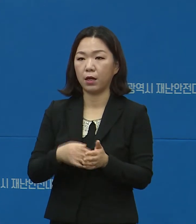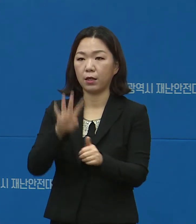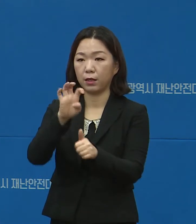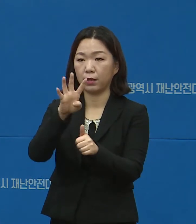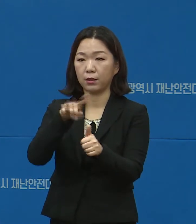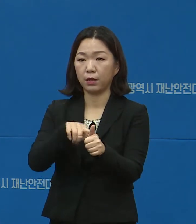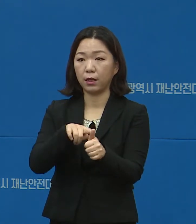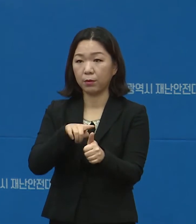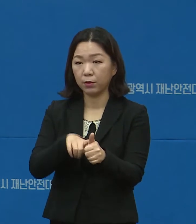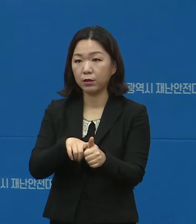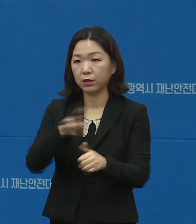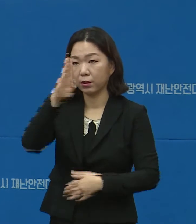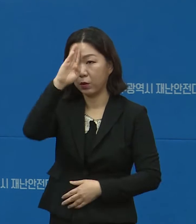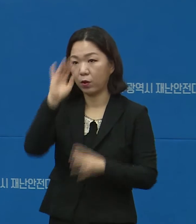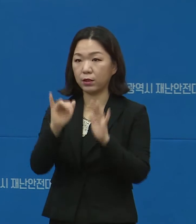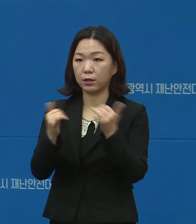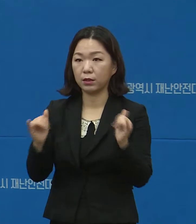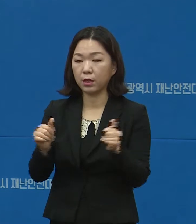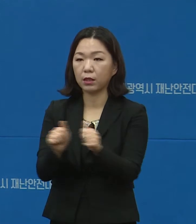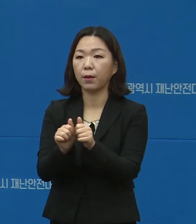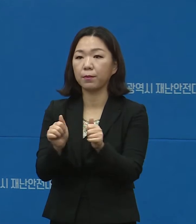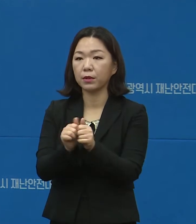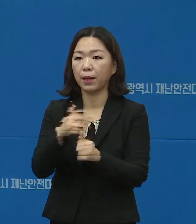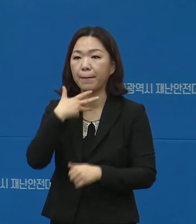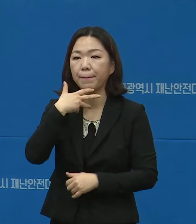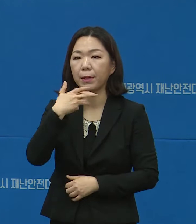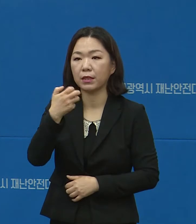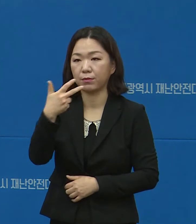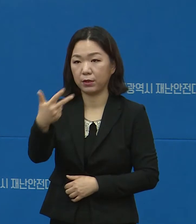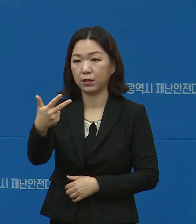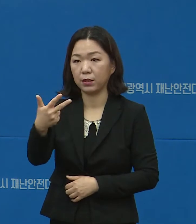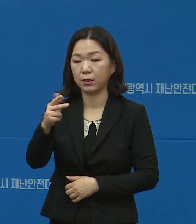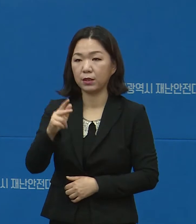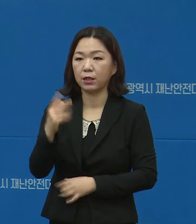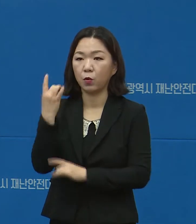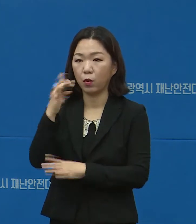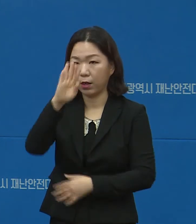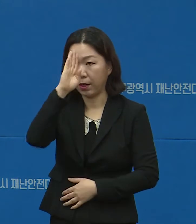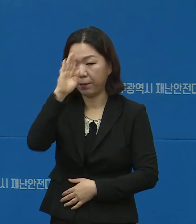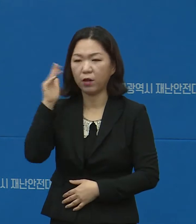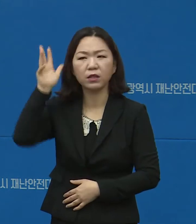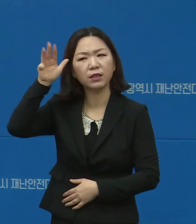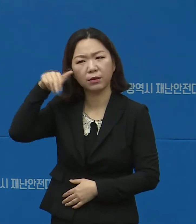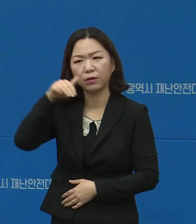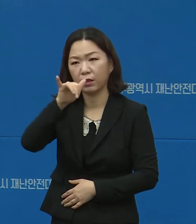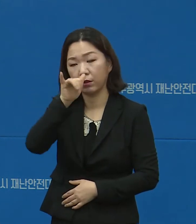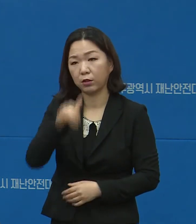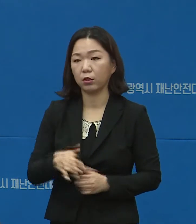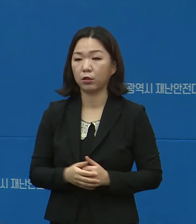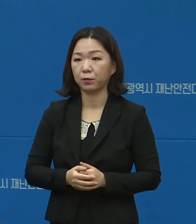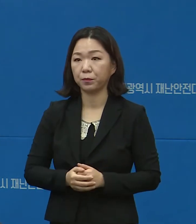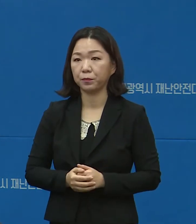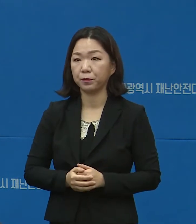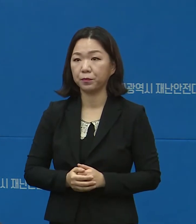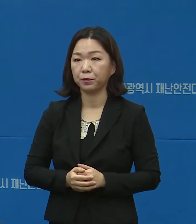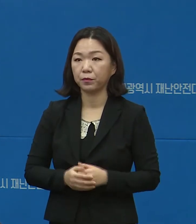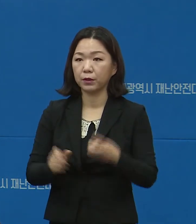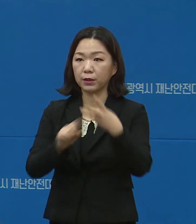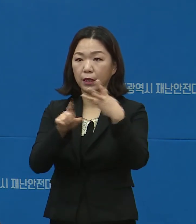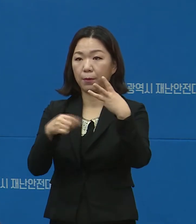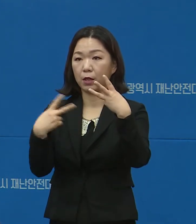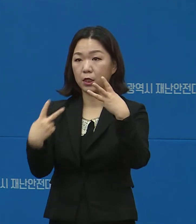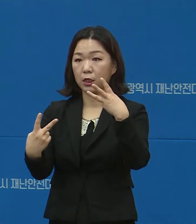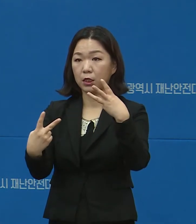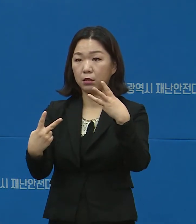44번째 환자분은 남자 87세십니다. 기저질환으로 치매가 있으십니다. 3월